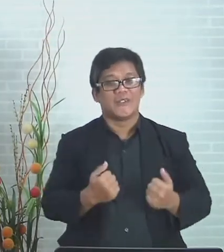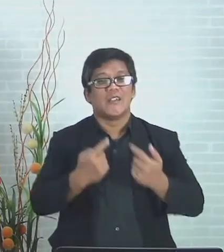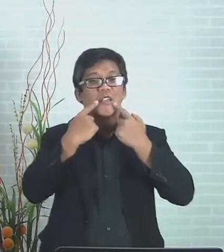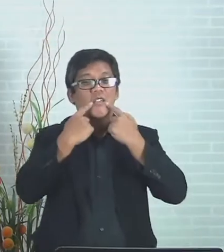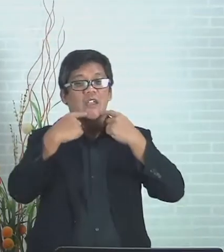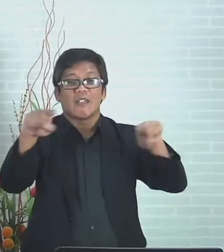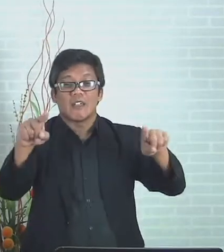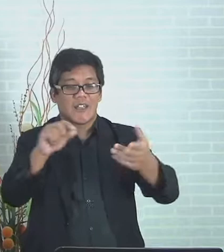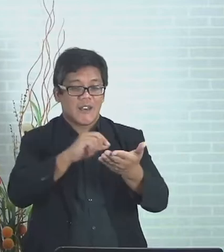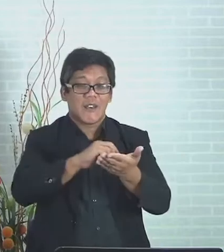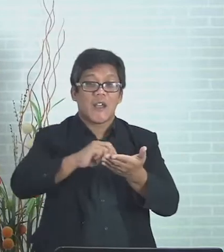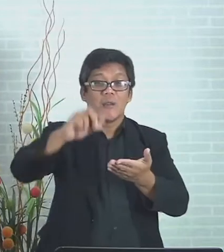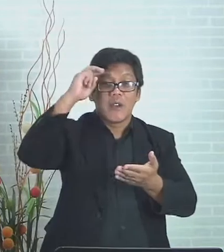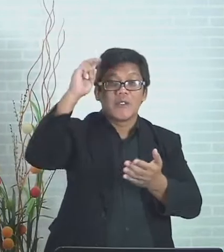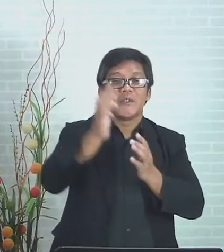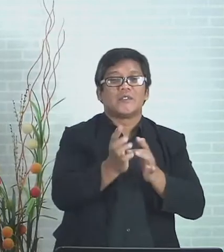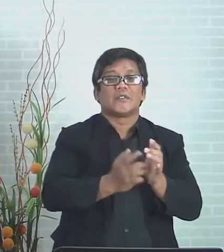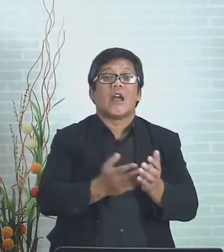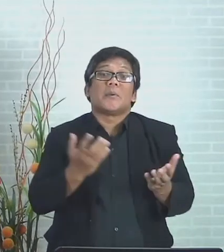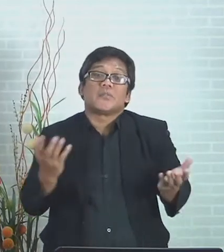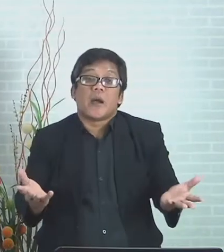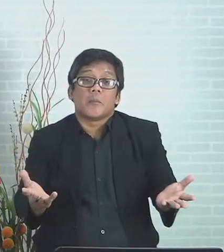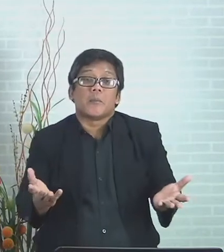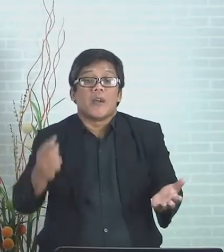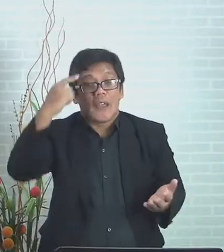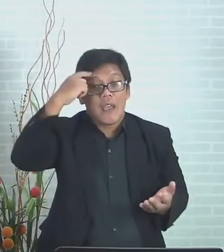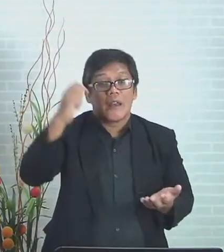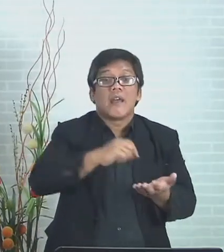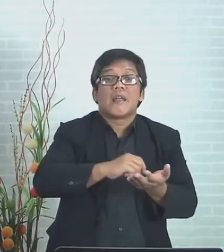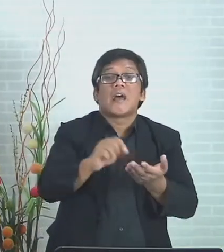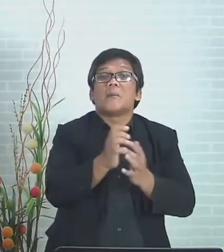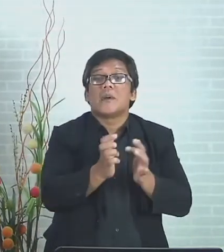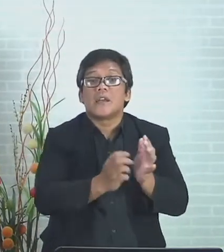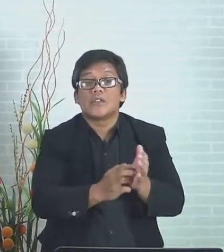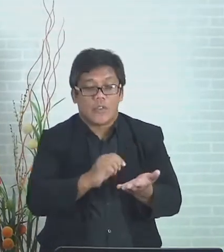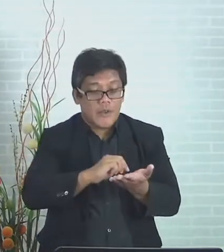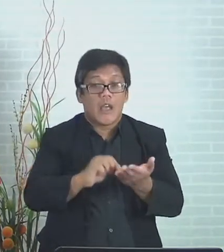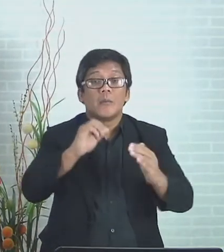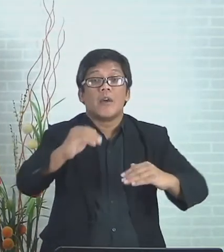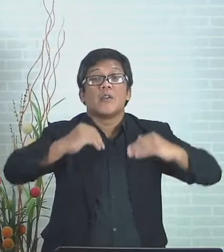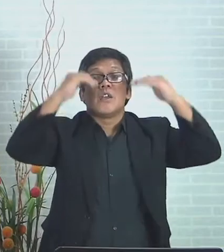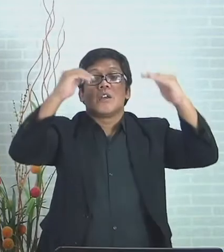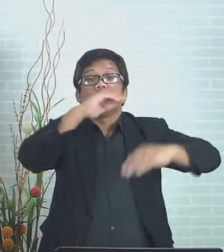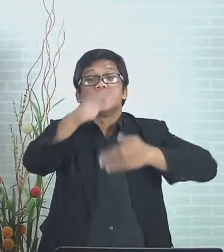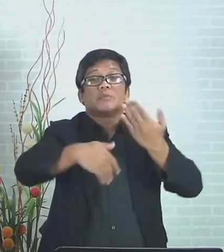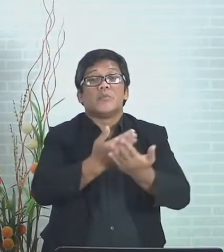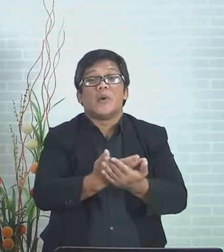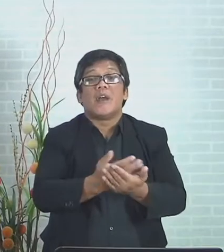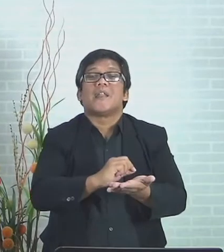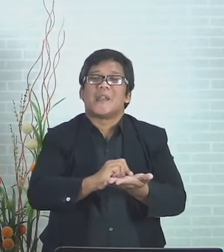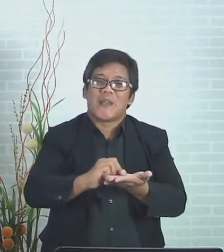nama Tuhan Yesus Kenapa karena nama Yesus adalah nama di atas segala nama